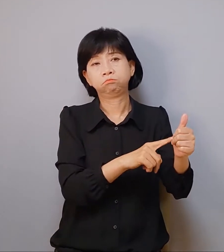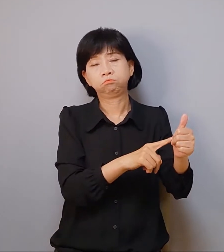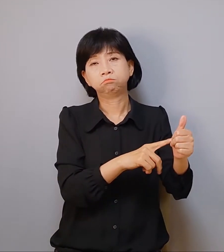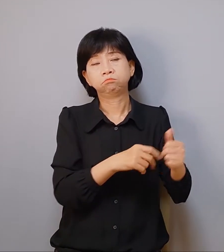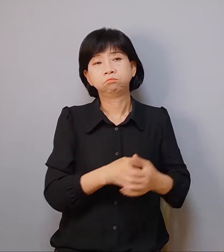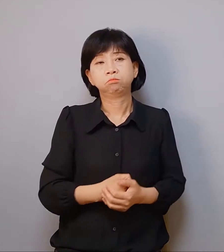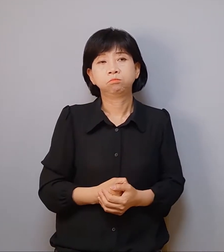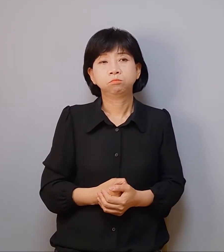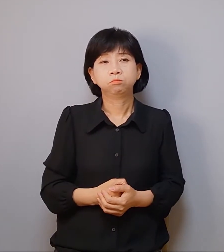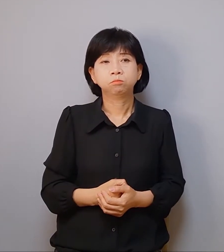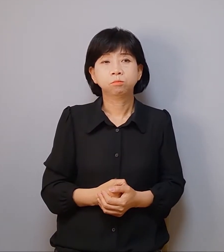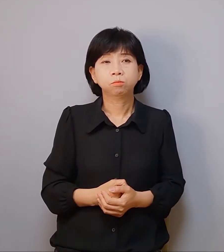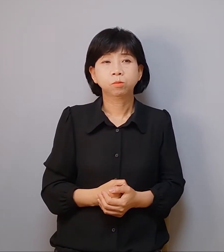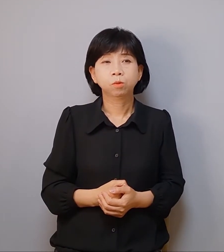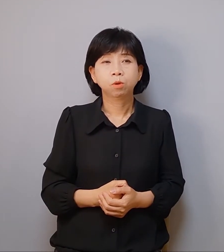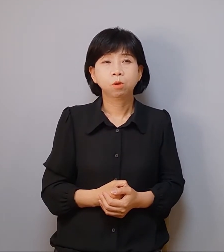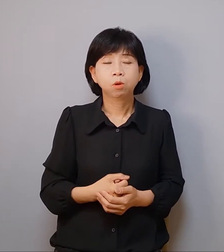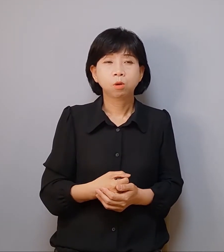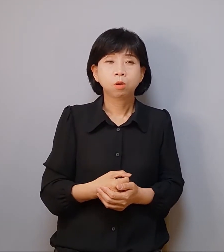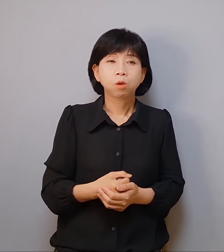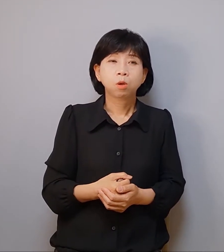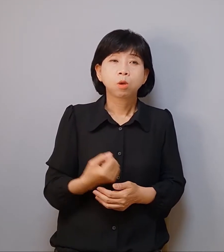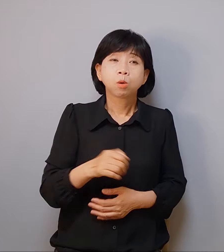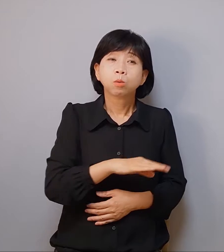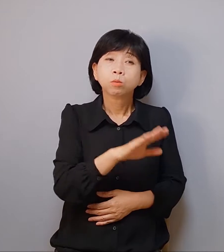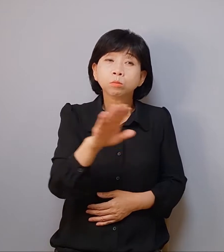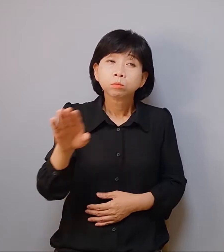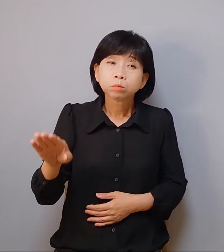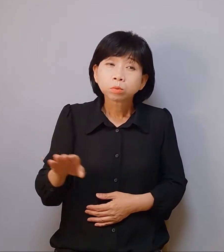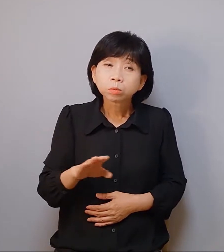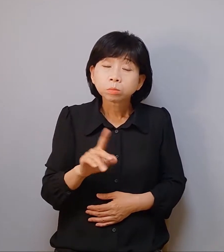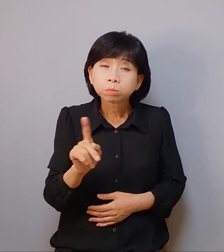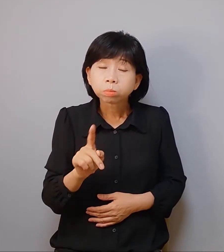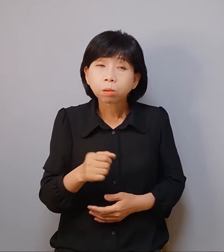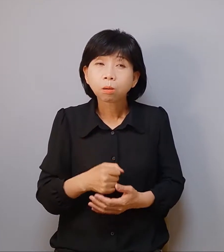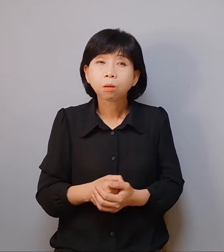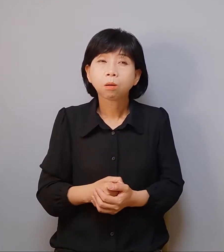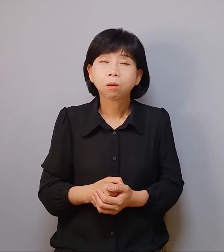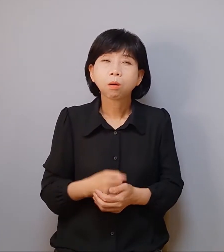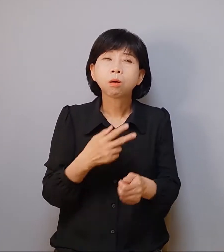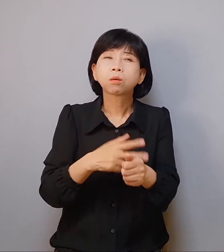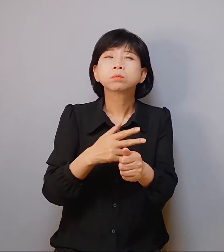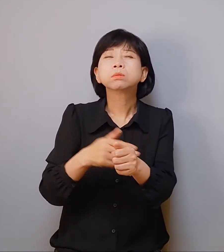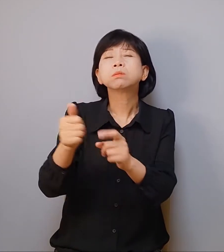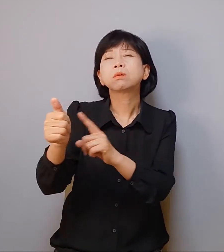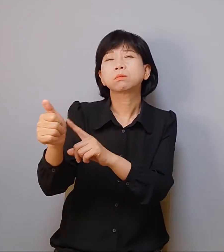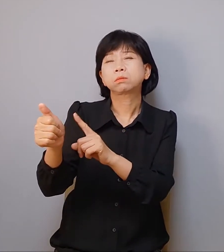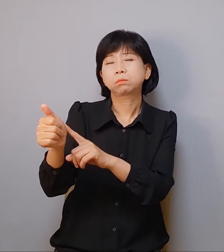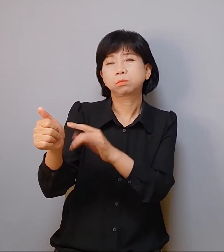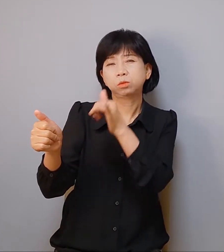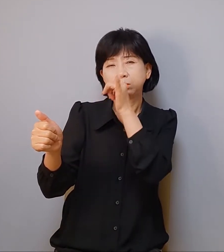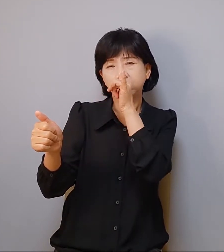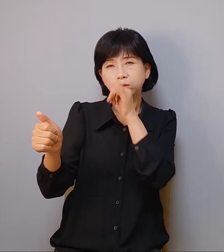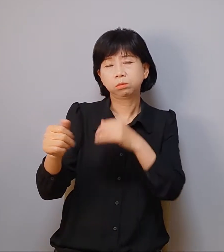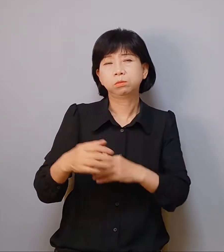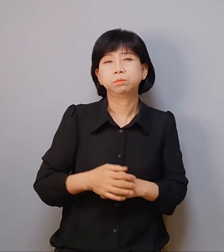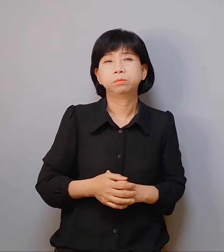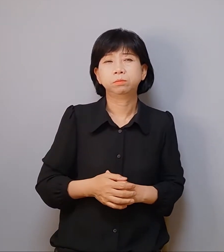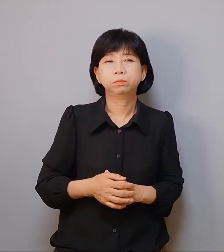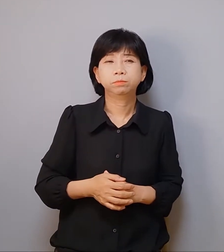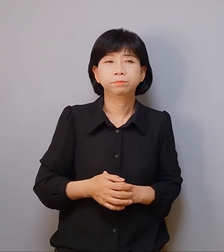우리는 무디는 될 수 없을지라도 에드워드 킴볼은 될 수 있습니다. 한 영혼을 향한 따뜻한